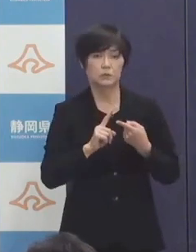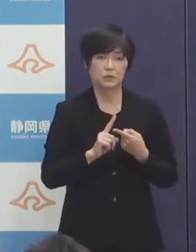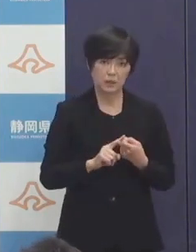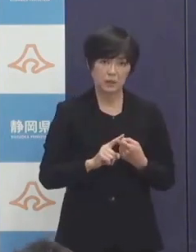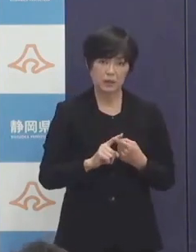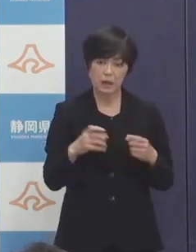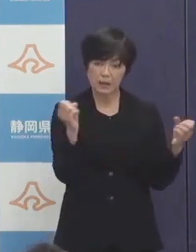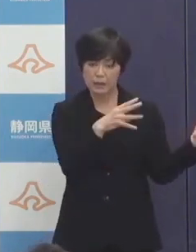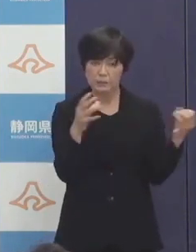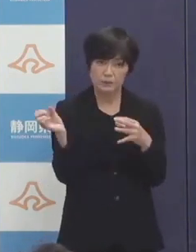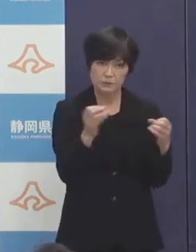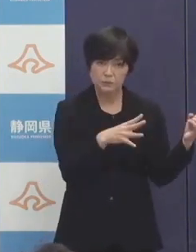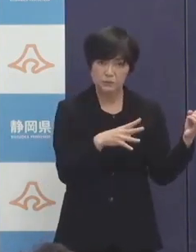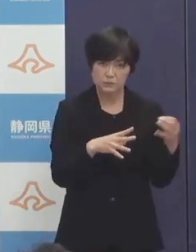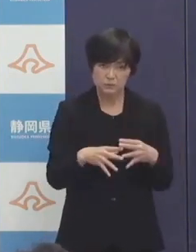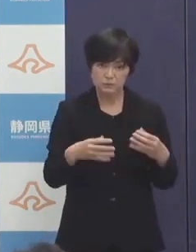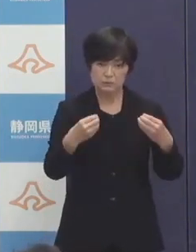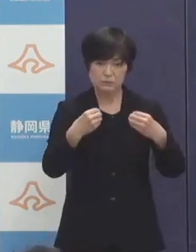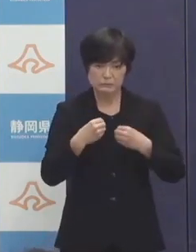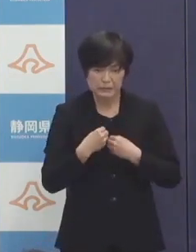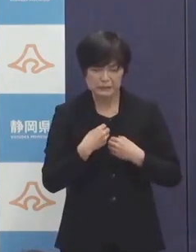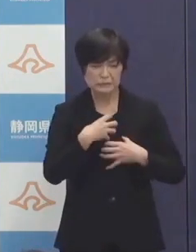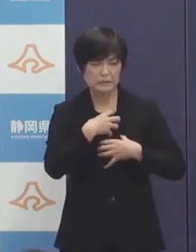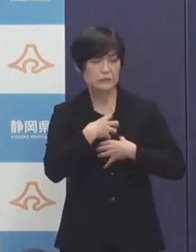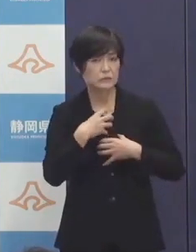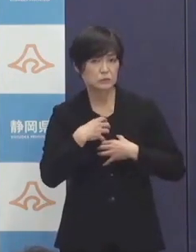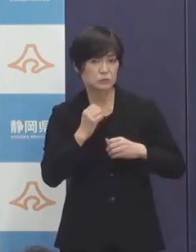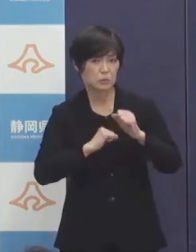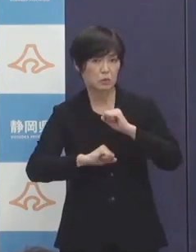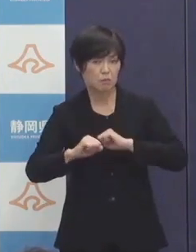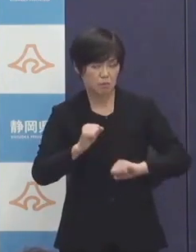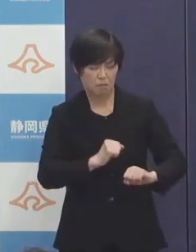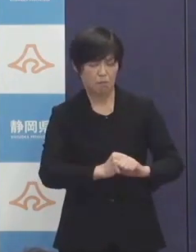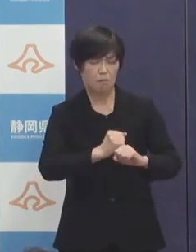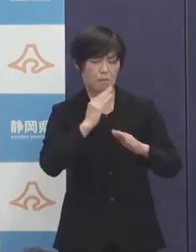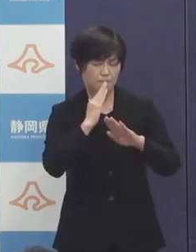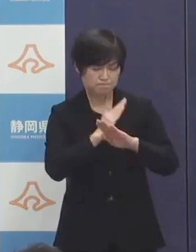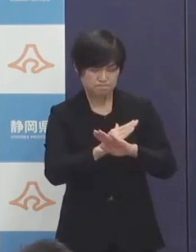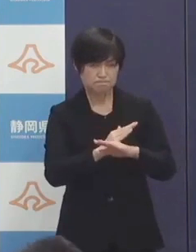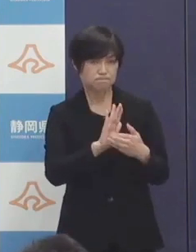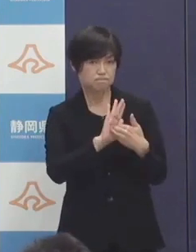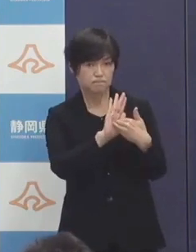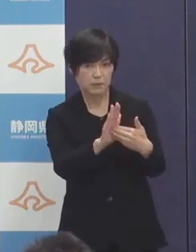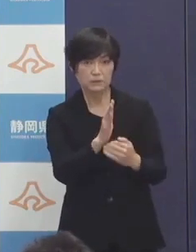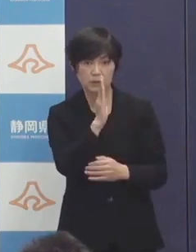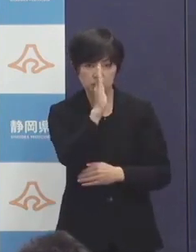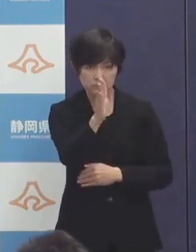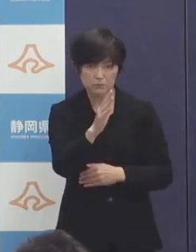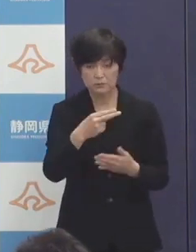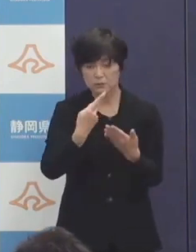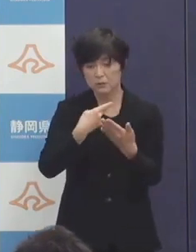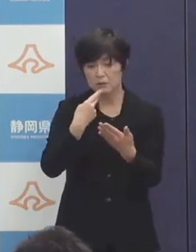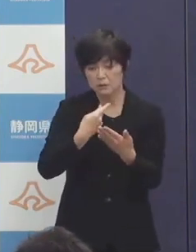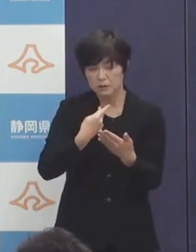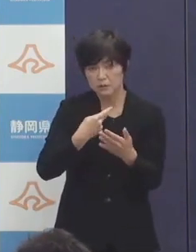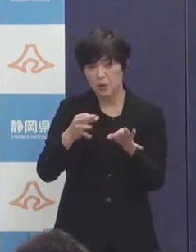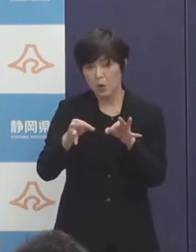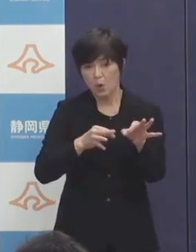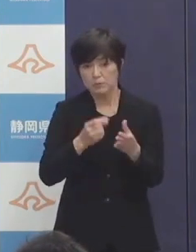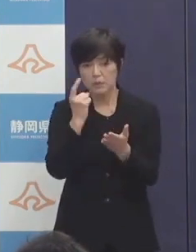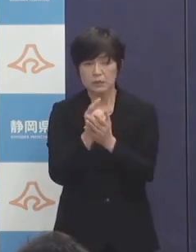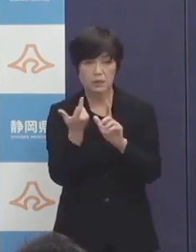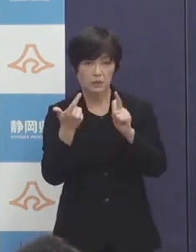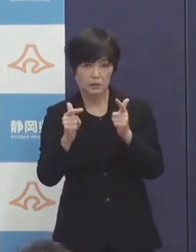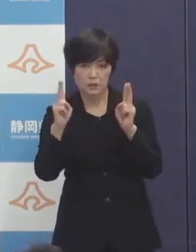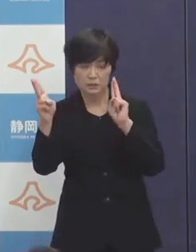あるいは会話をするなど感染リスクの高い行為は厳にご回避くださいませ。また飲食店のみならず事業